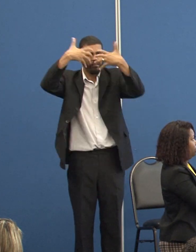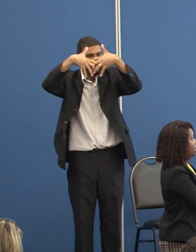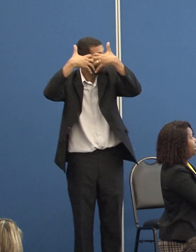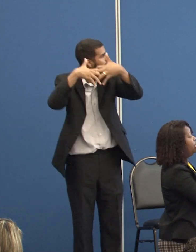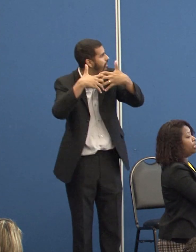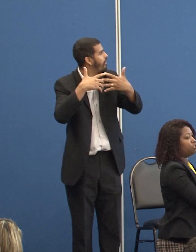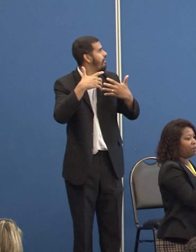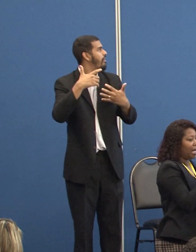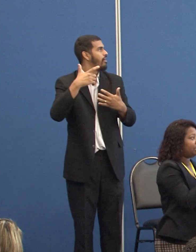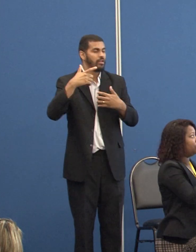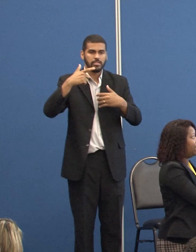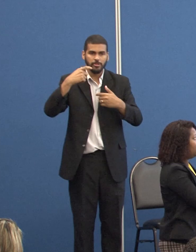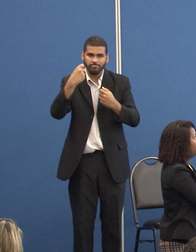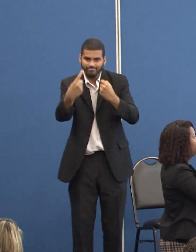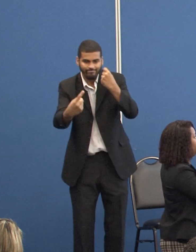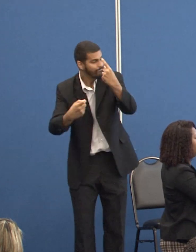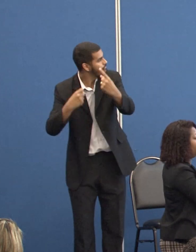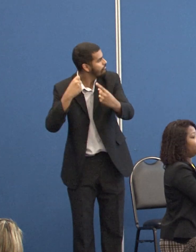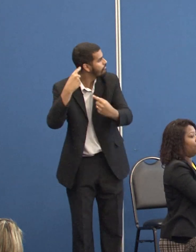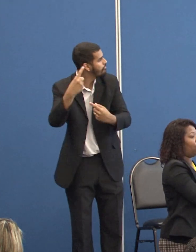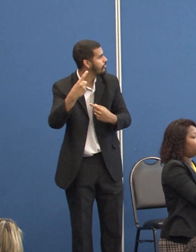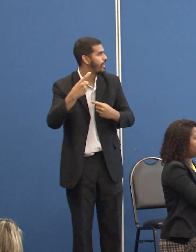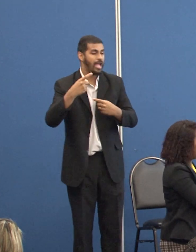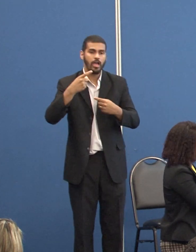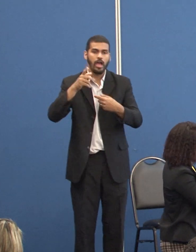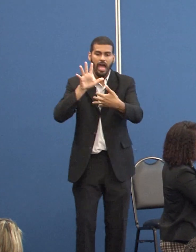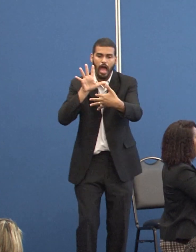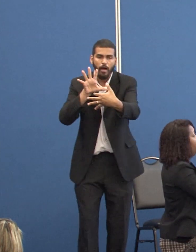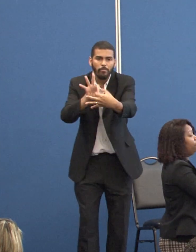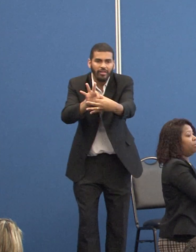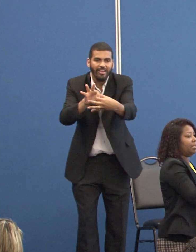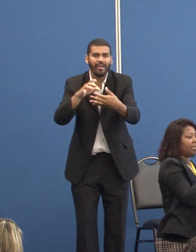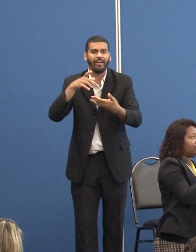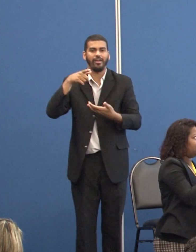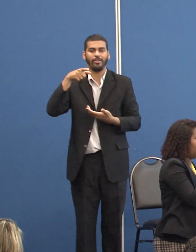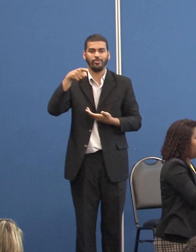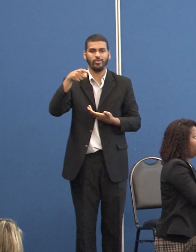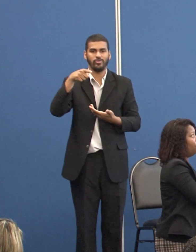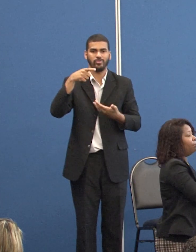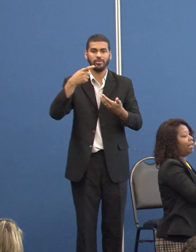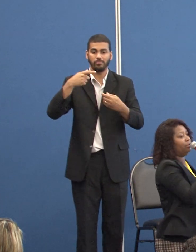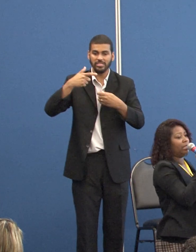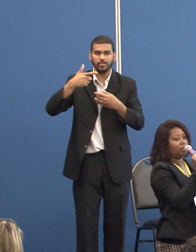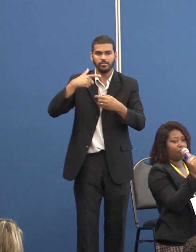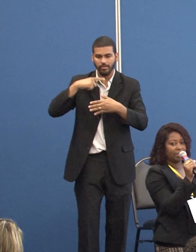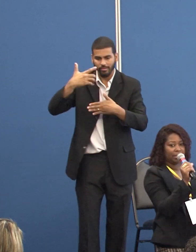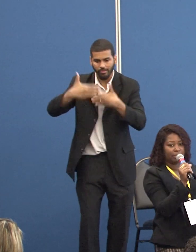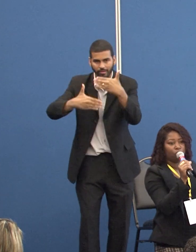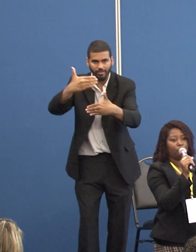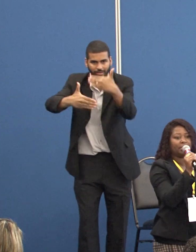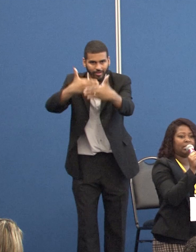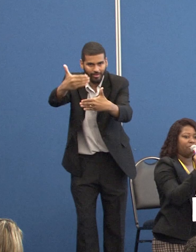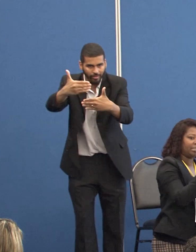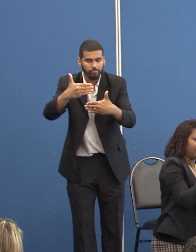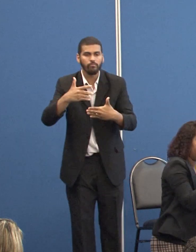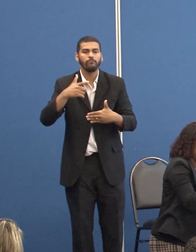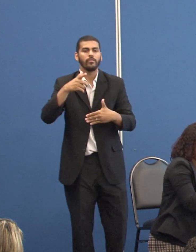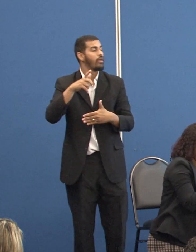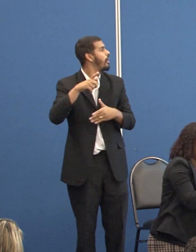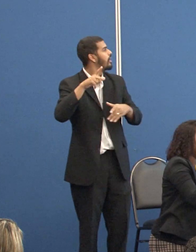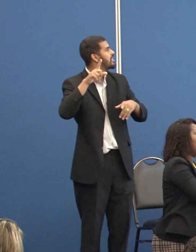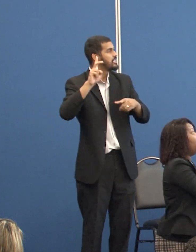sistemático. E as fases dele precisam ser ter conceito, fixação. Para eu ter a fixação, eu vou precisar